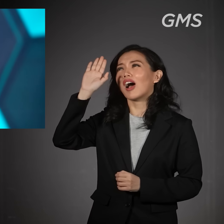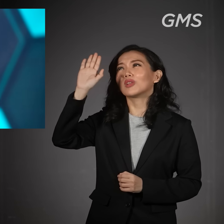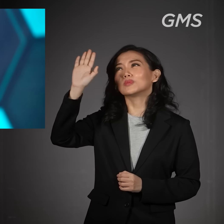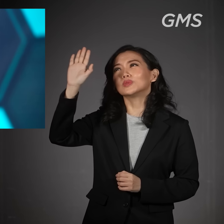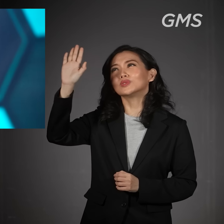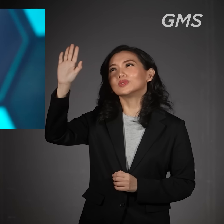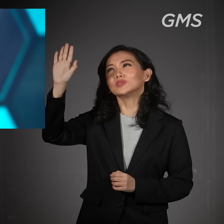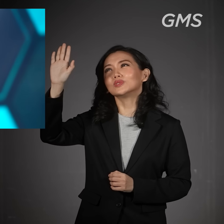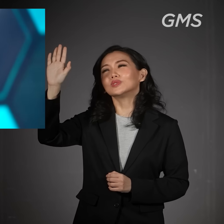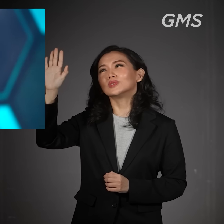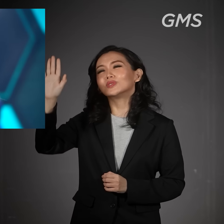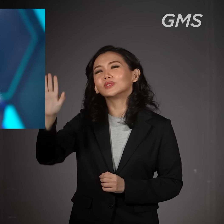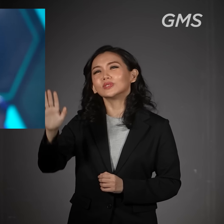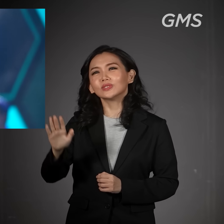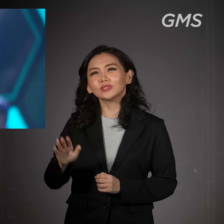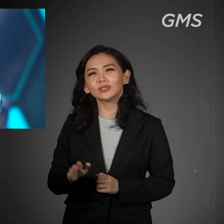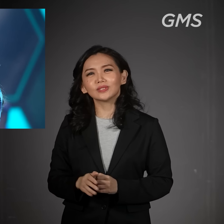hadirat-Mu